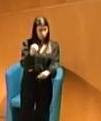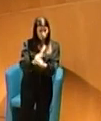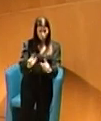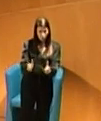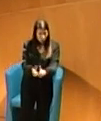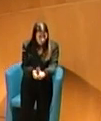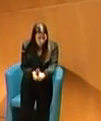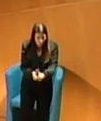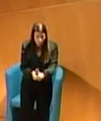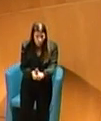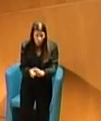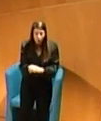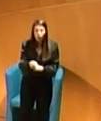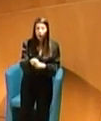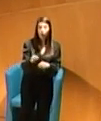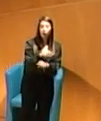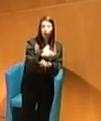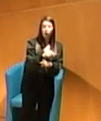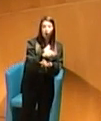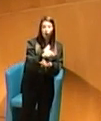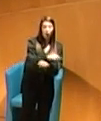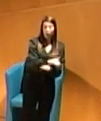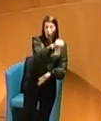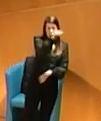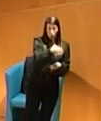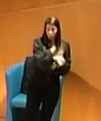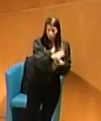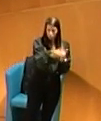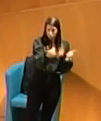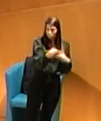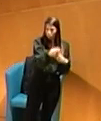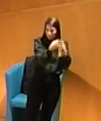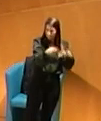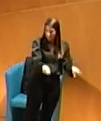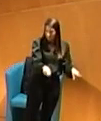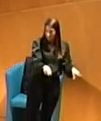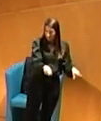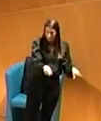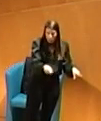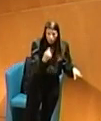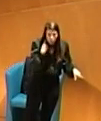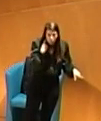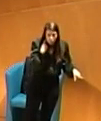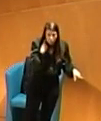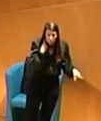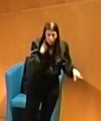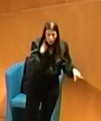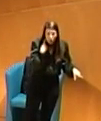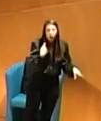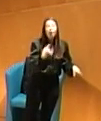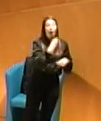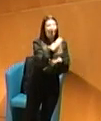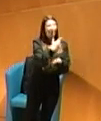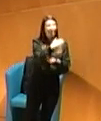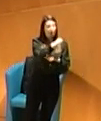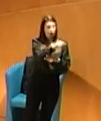seule et tout. La grande, c'est pas du tout pareil, elle est chercheur au CNES, les satellites. Et